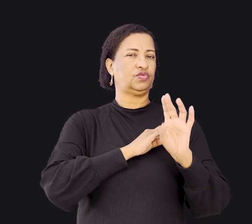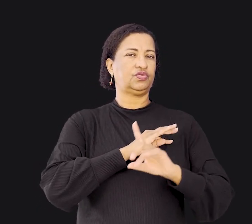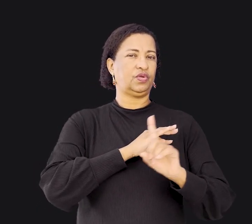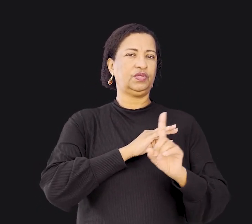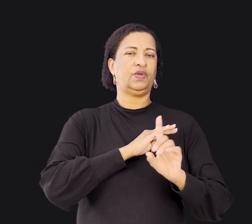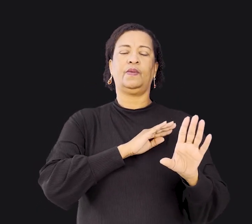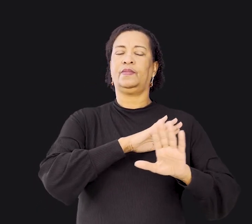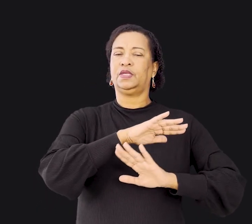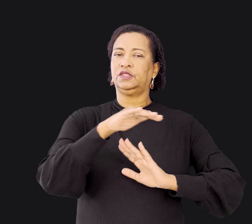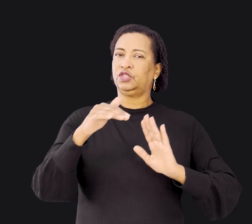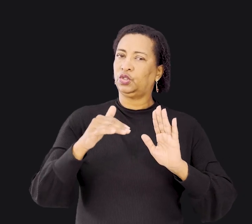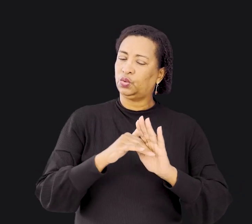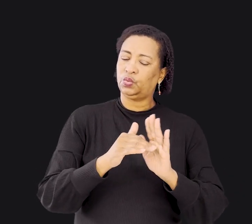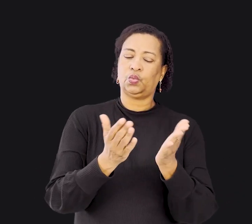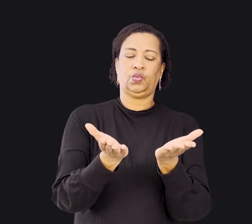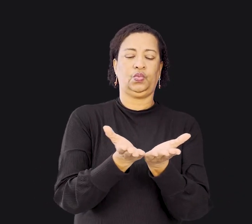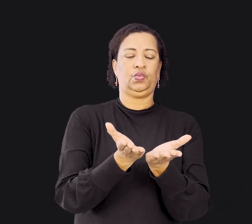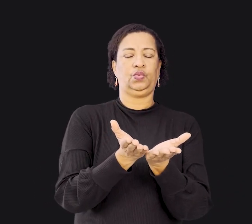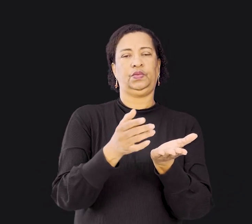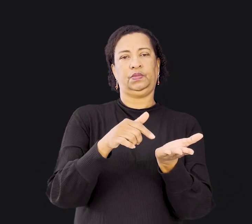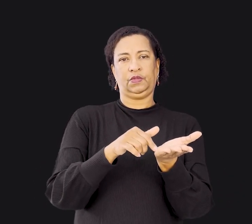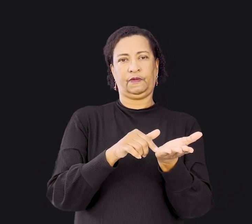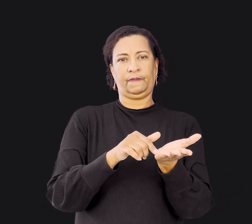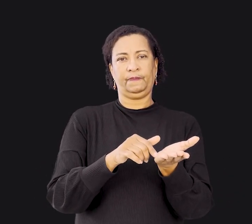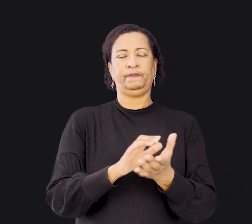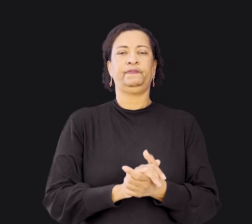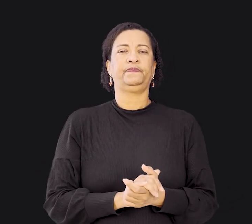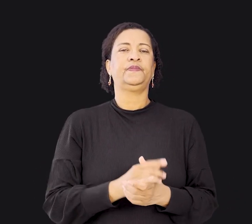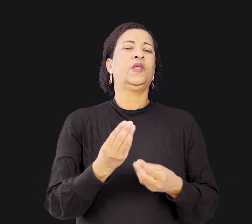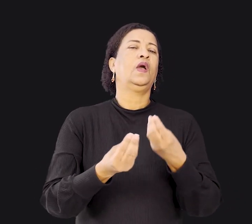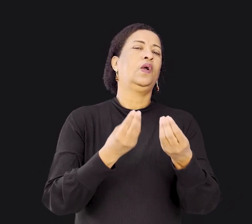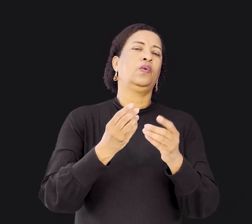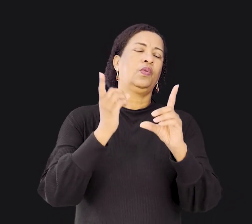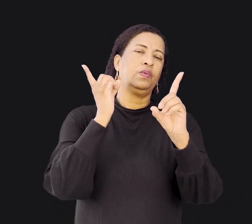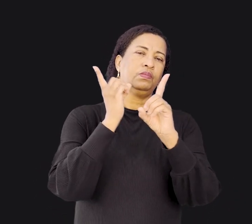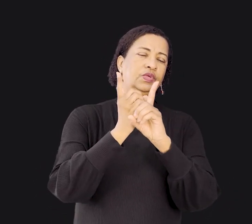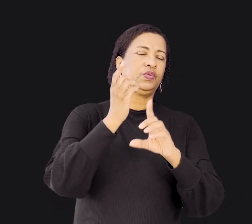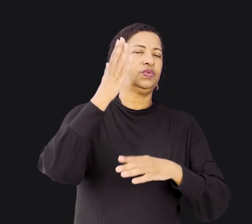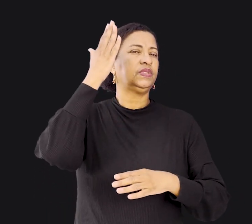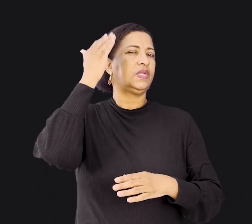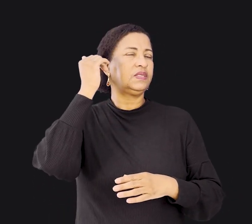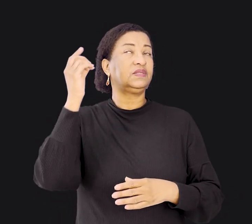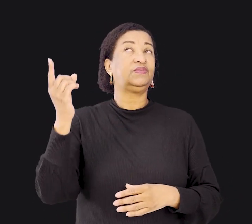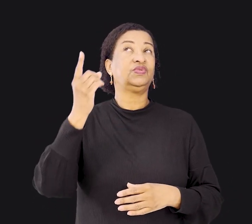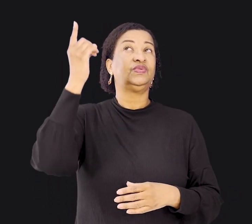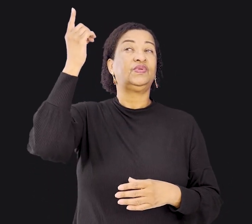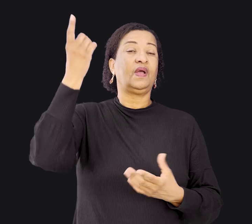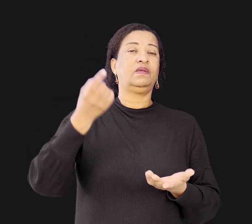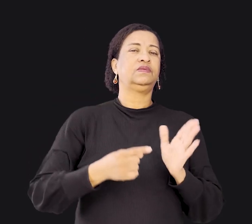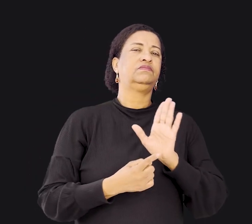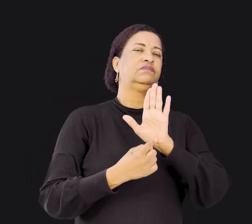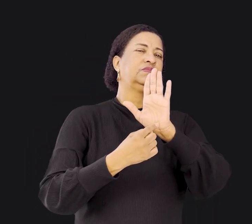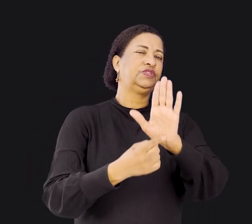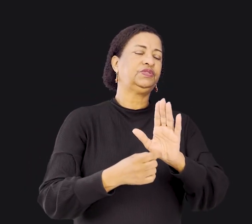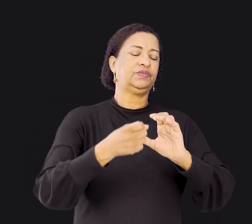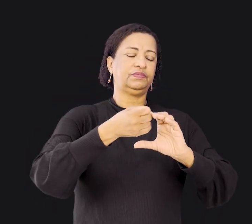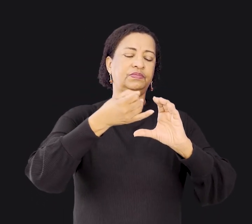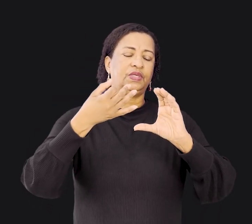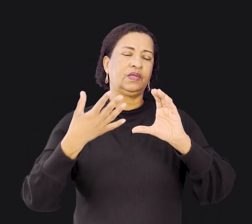em toda a Escritura. Como encontrar esta sabedoria do alto, manifestada pelas características descritas